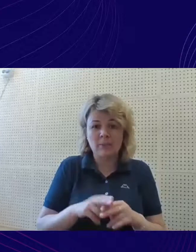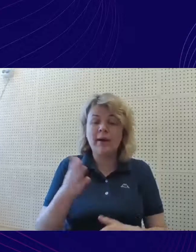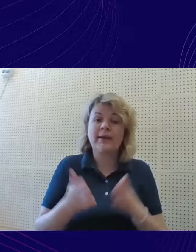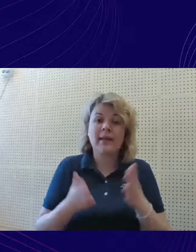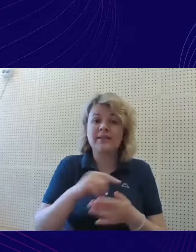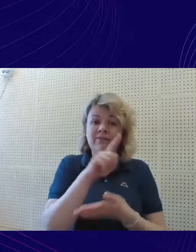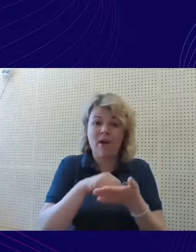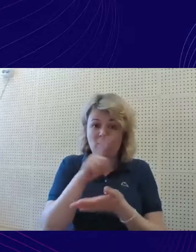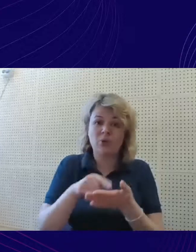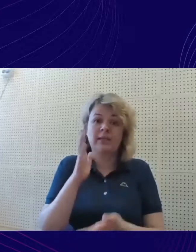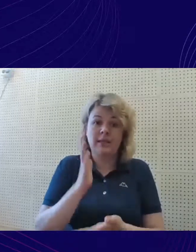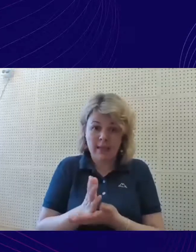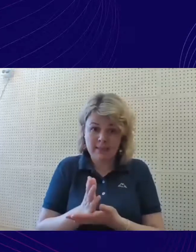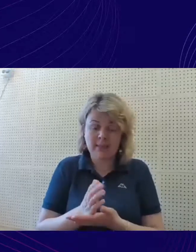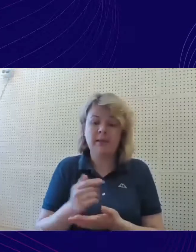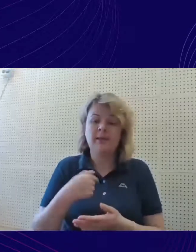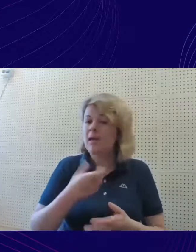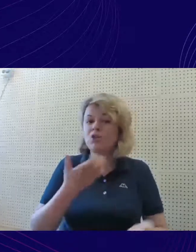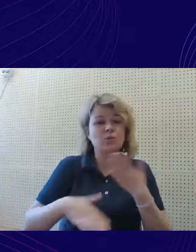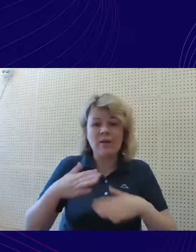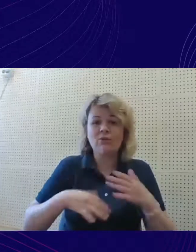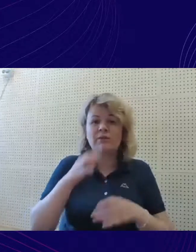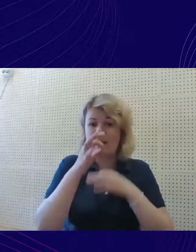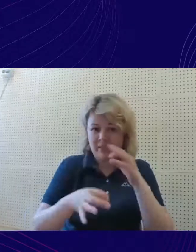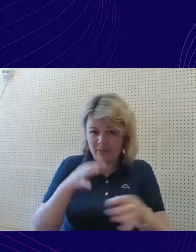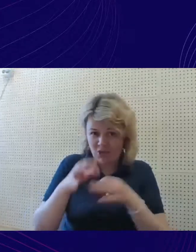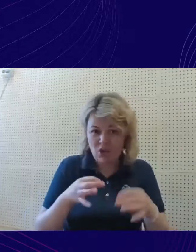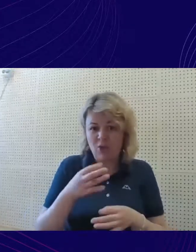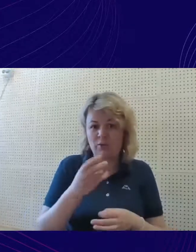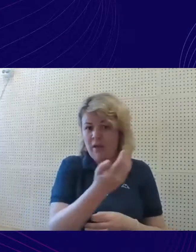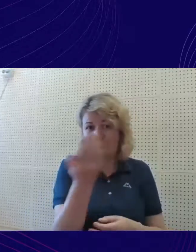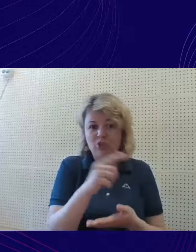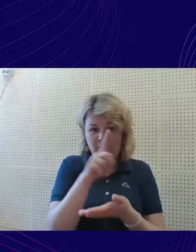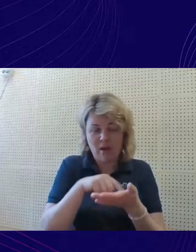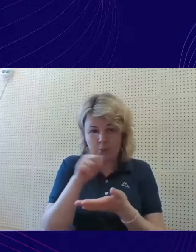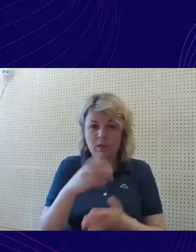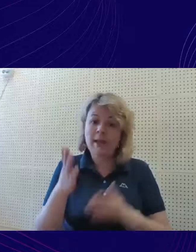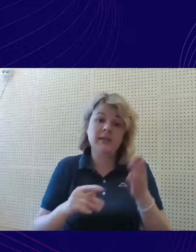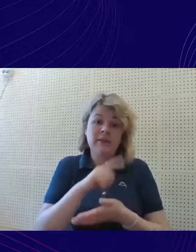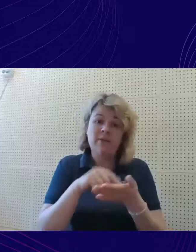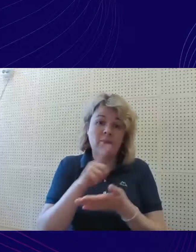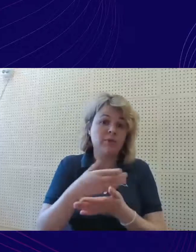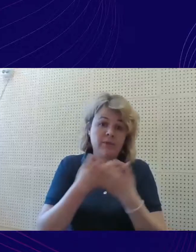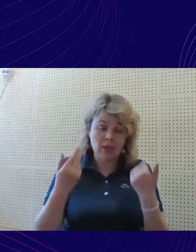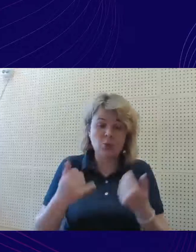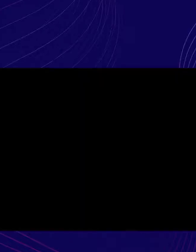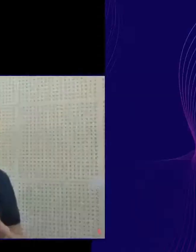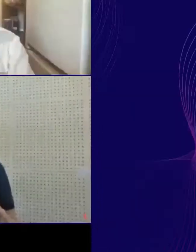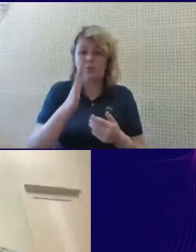если вопросы есть, я с удовольствием на них отвечаю. А если их нет, ну, у нас будет